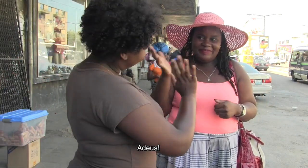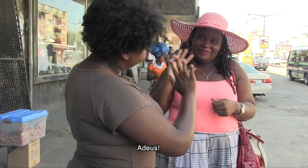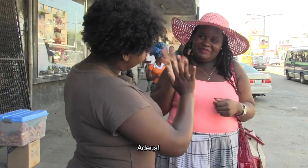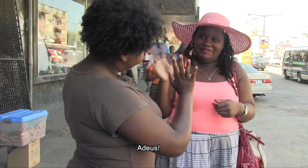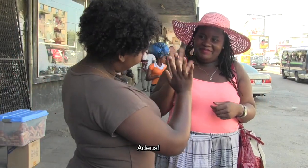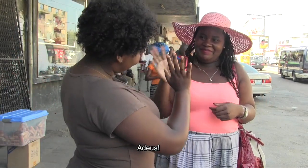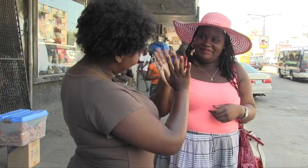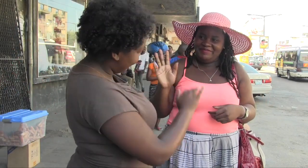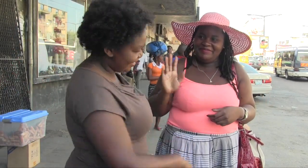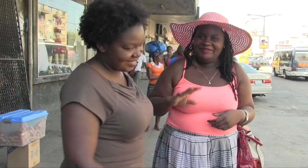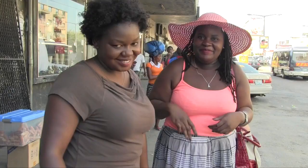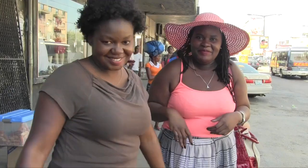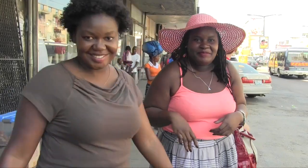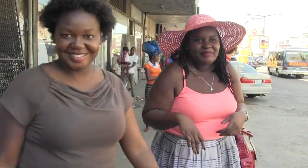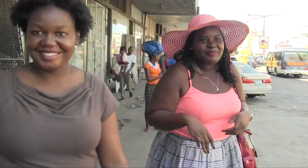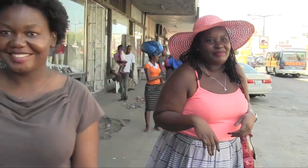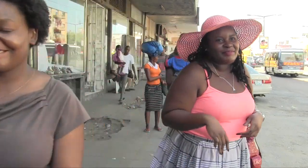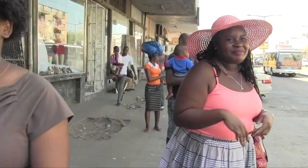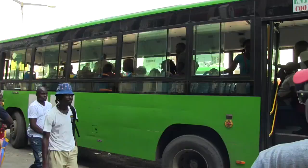Adeus!